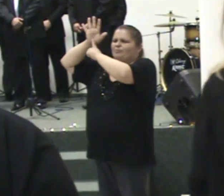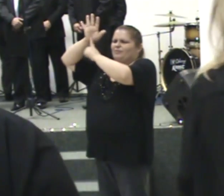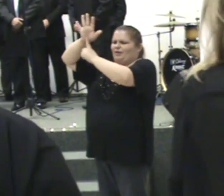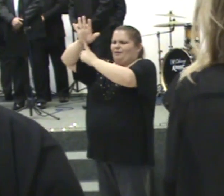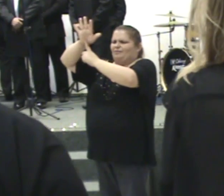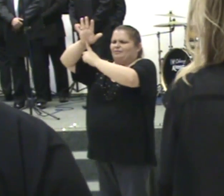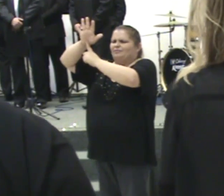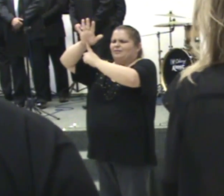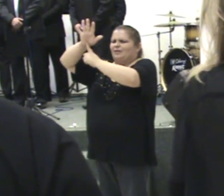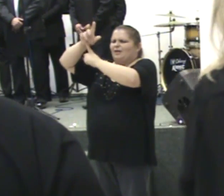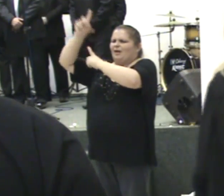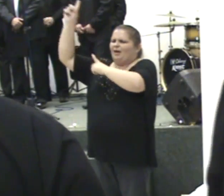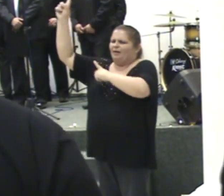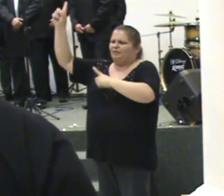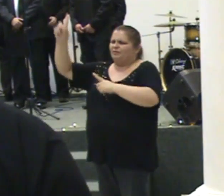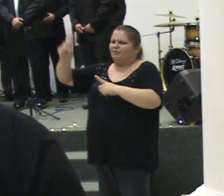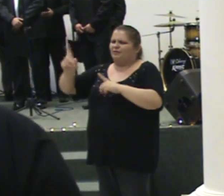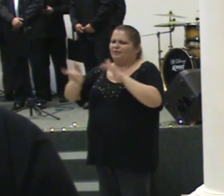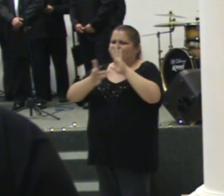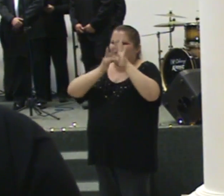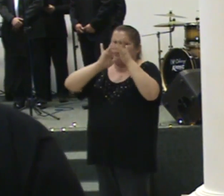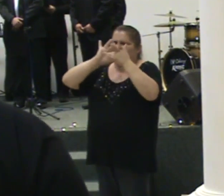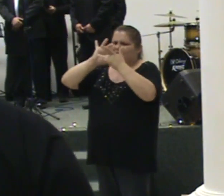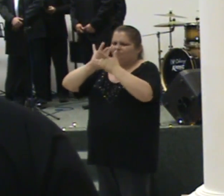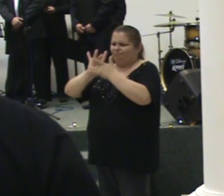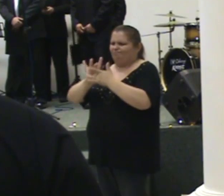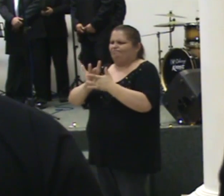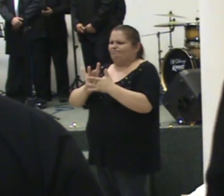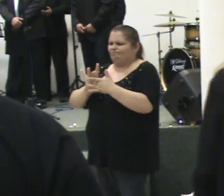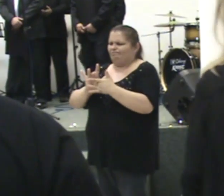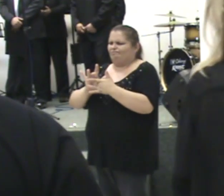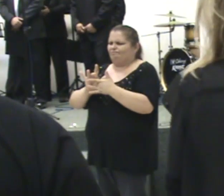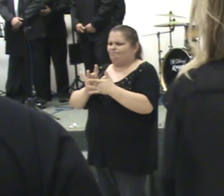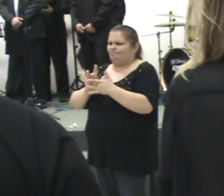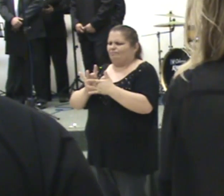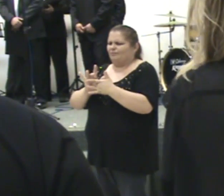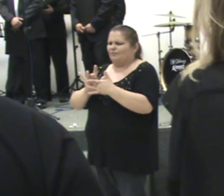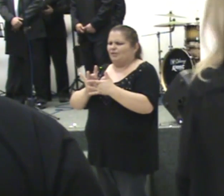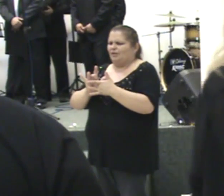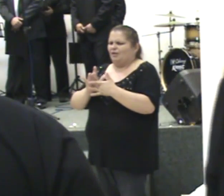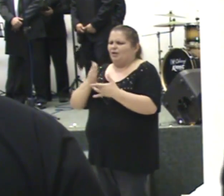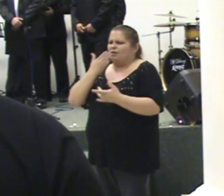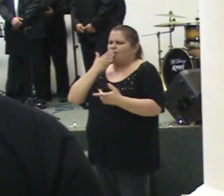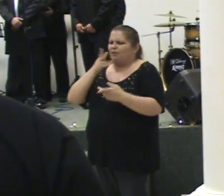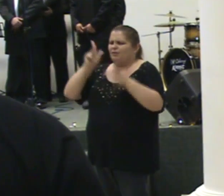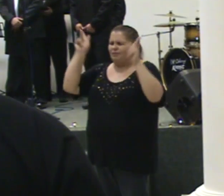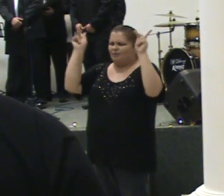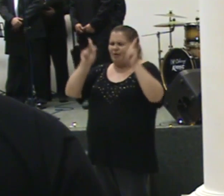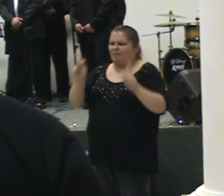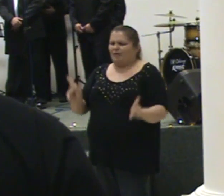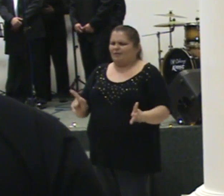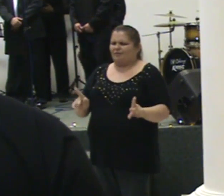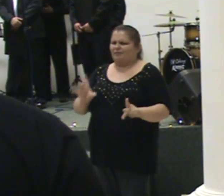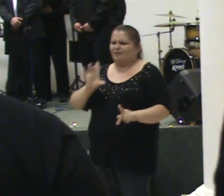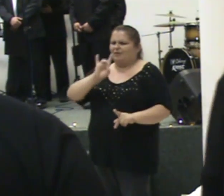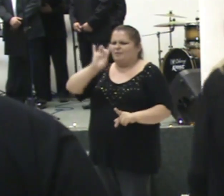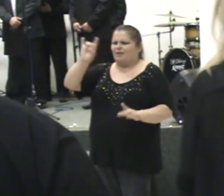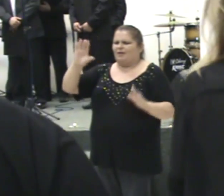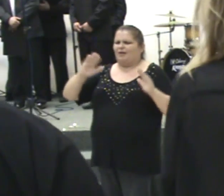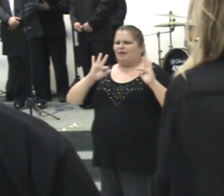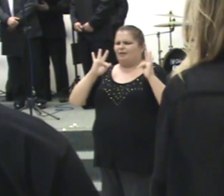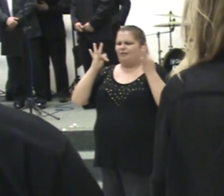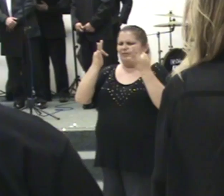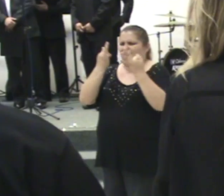viesse à terra e nos trouxesse a paz. E é essa paz que eu peço para cada lar aqui, Pai. É esse